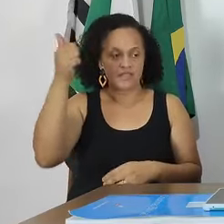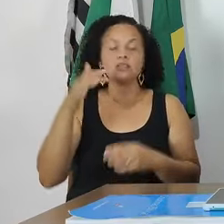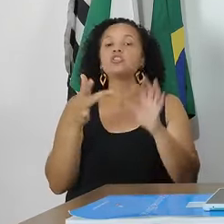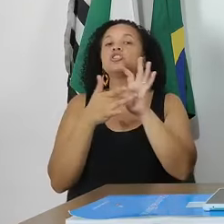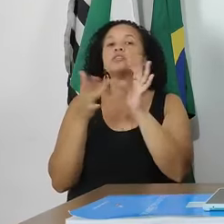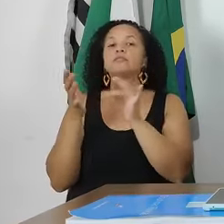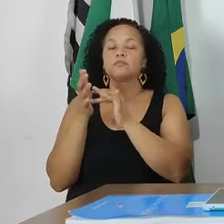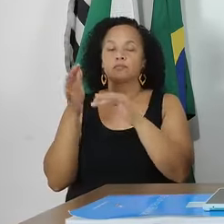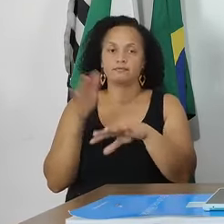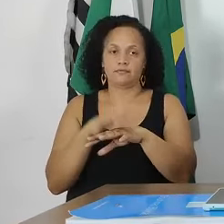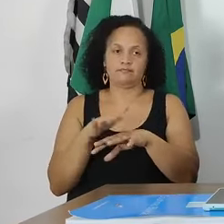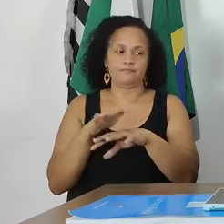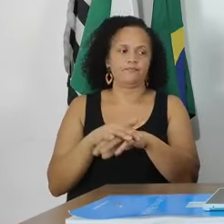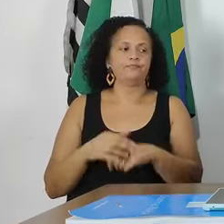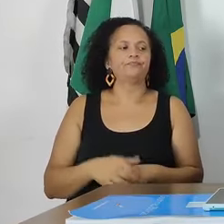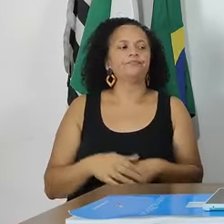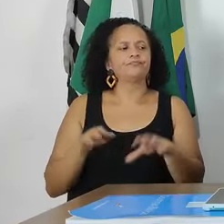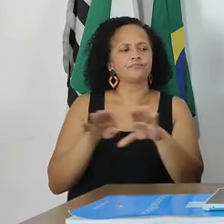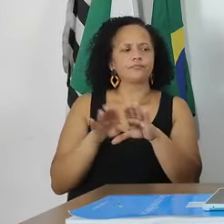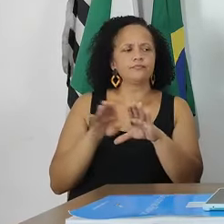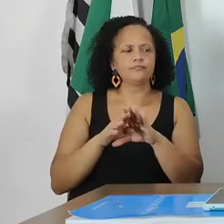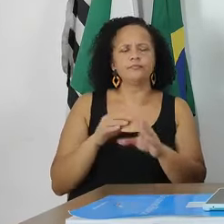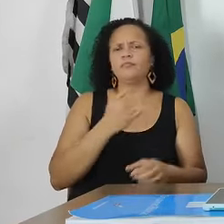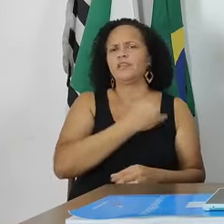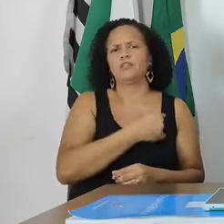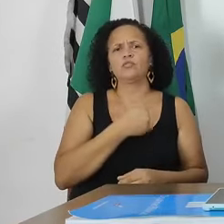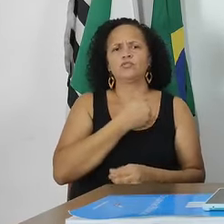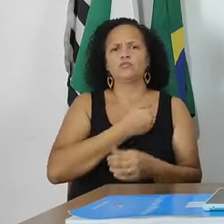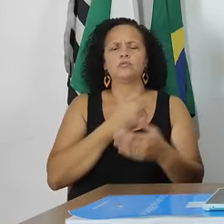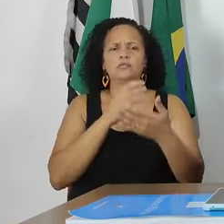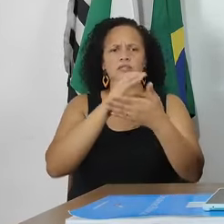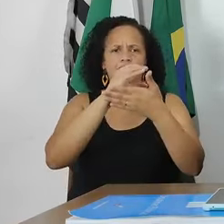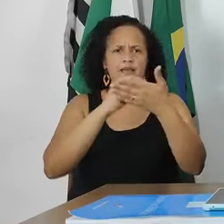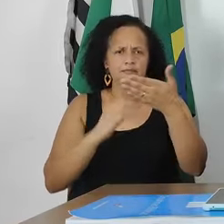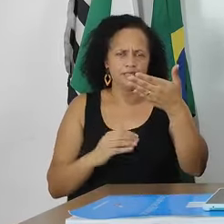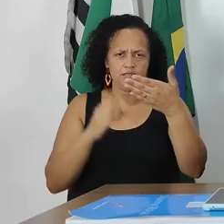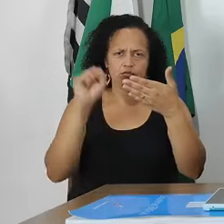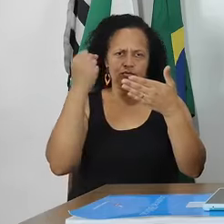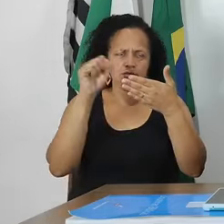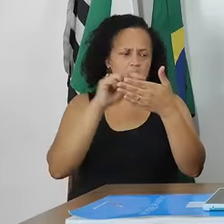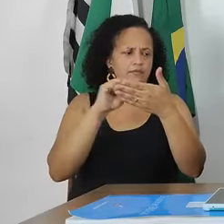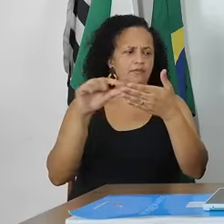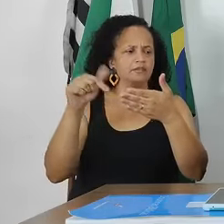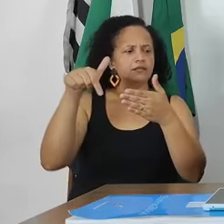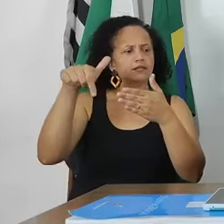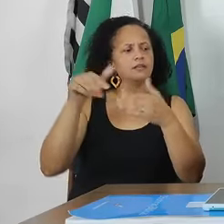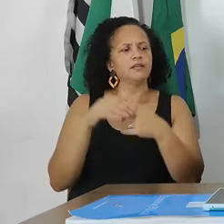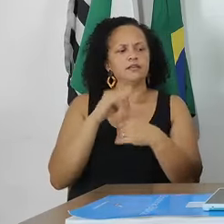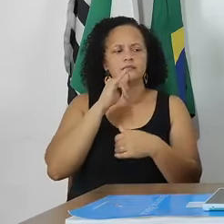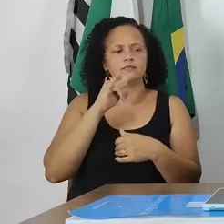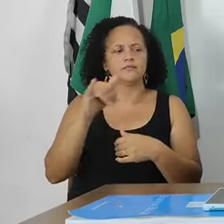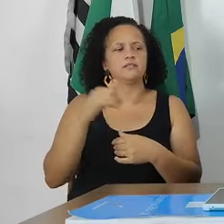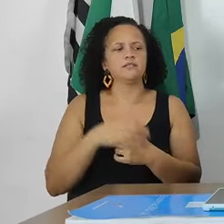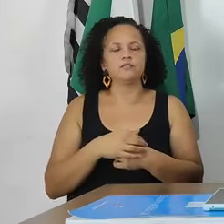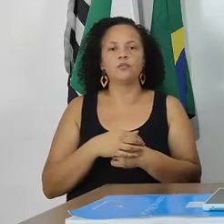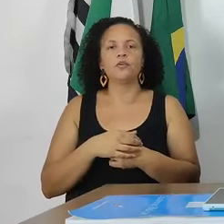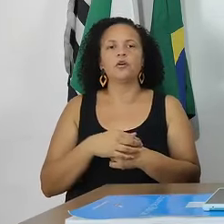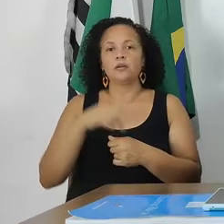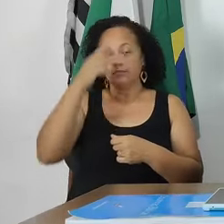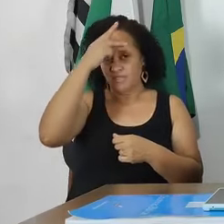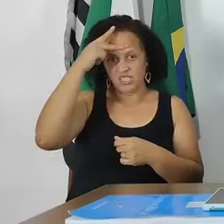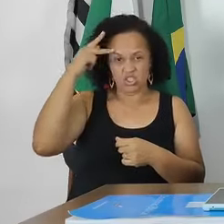Olha o que ele fez, né? O que ele fez lá? Chegaram para eles, né, e perguntaram a ele. Ela pecou,